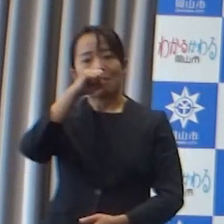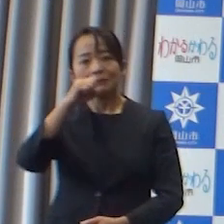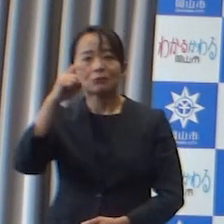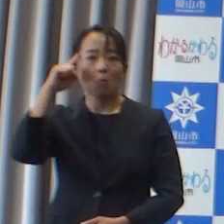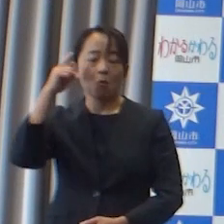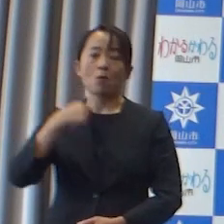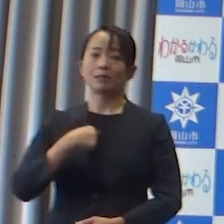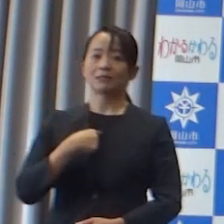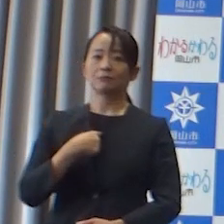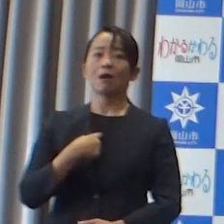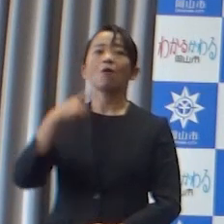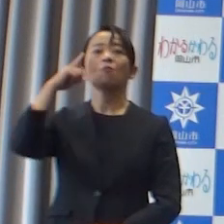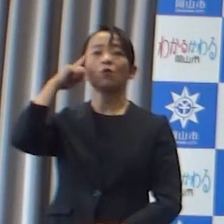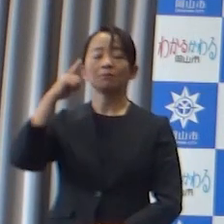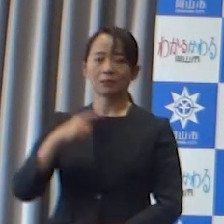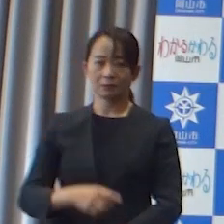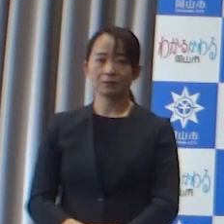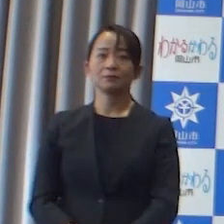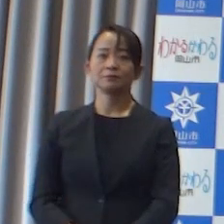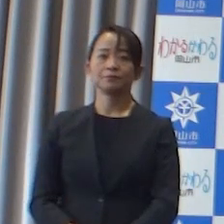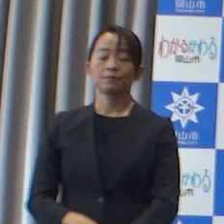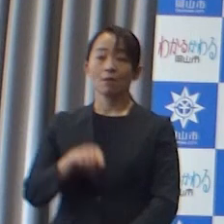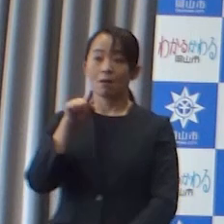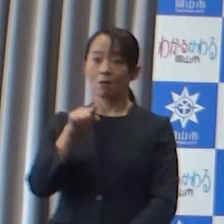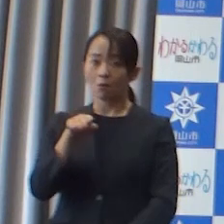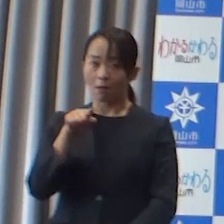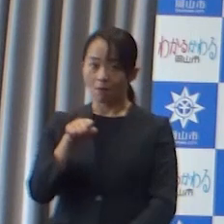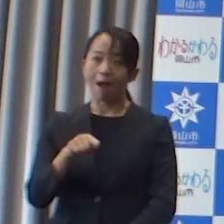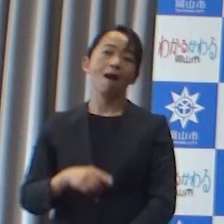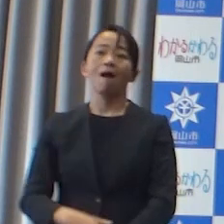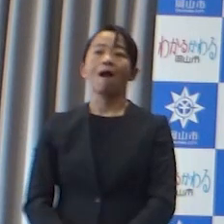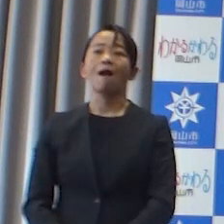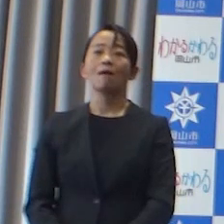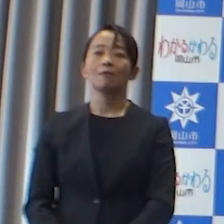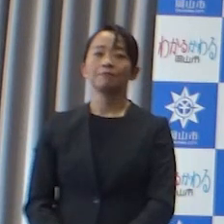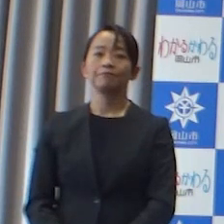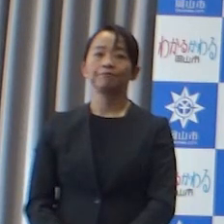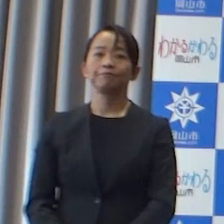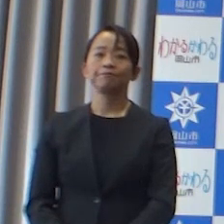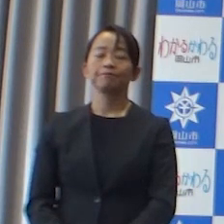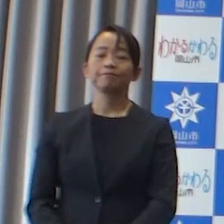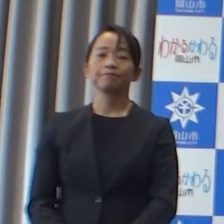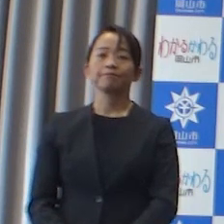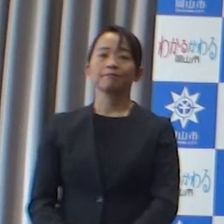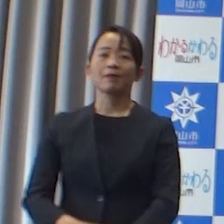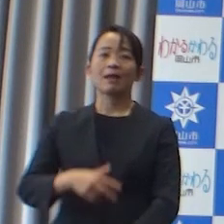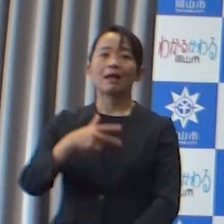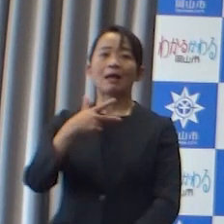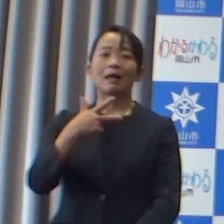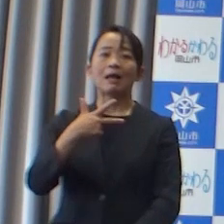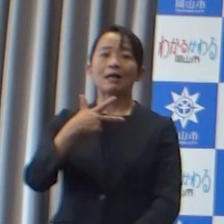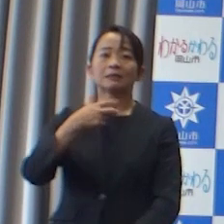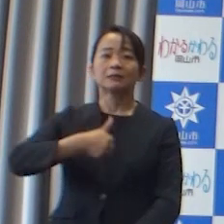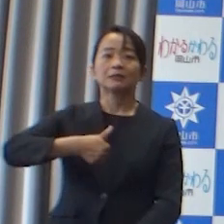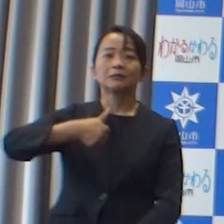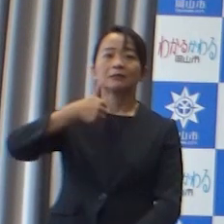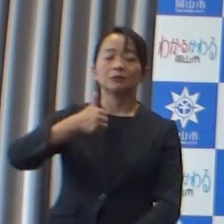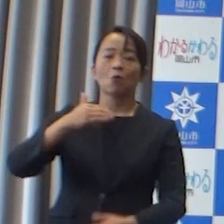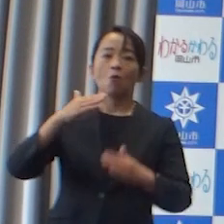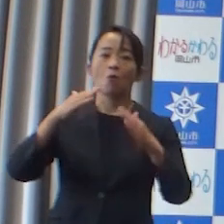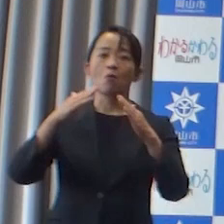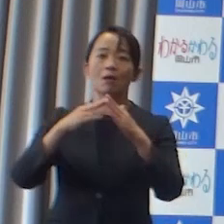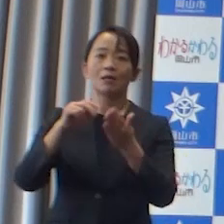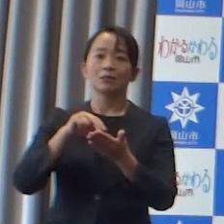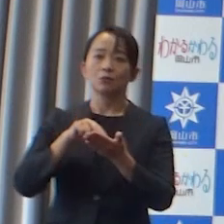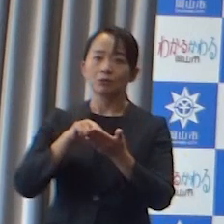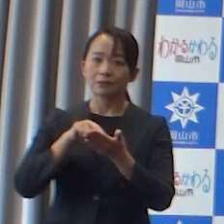私はそう思っております。これはですね、市長会としても今言った